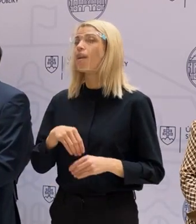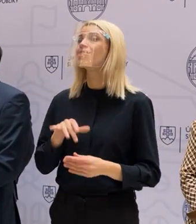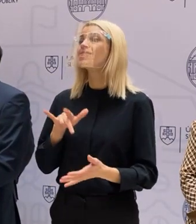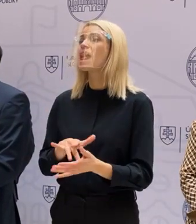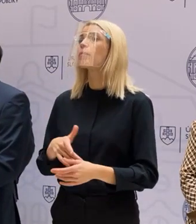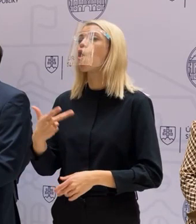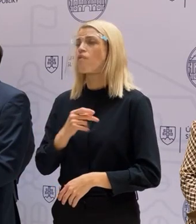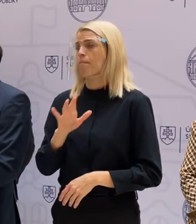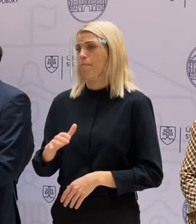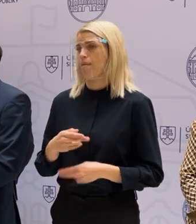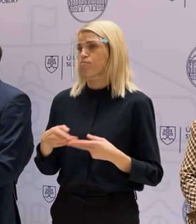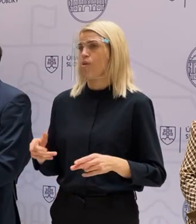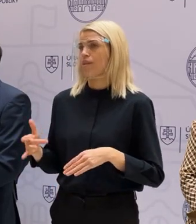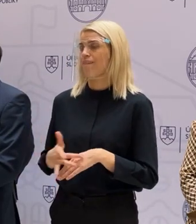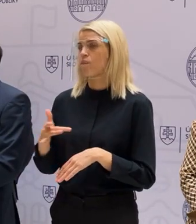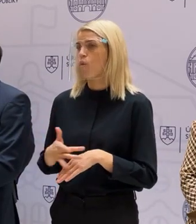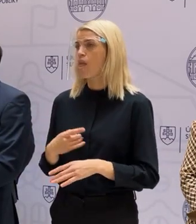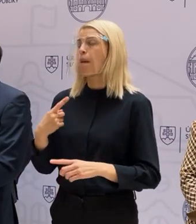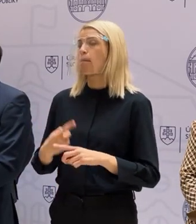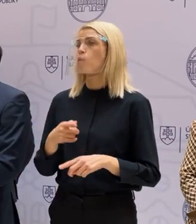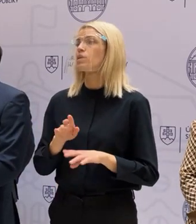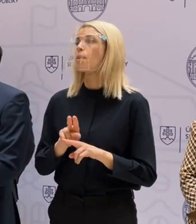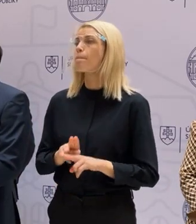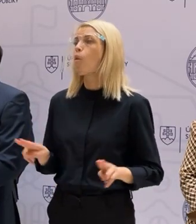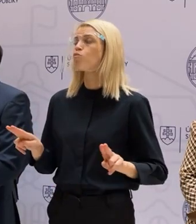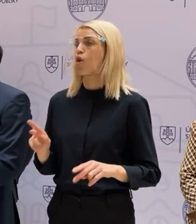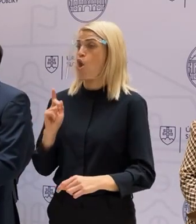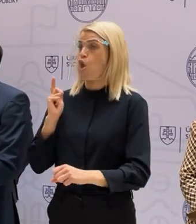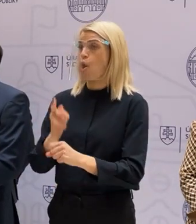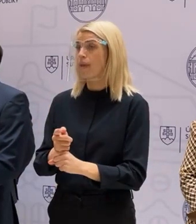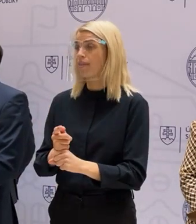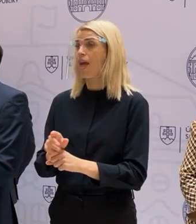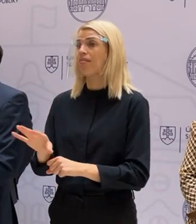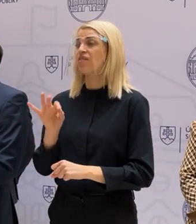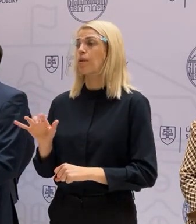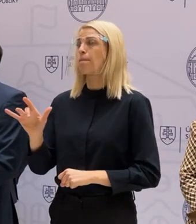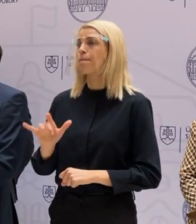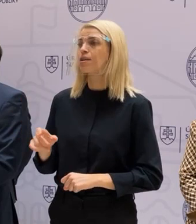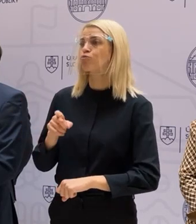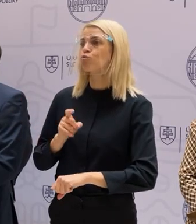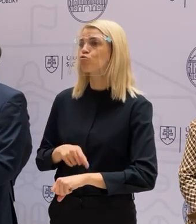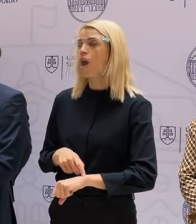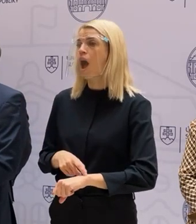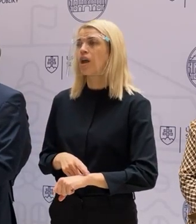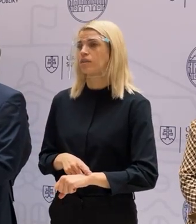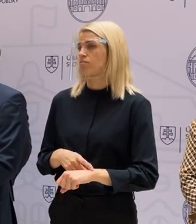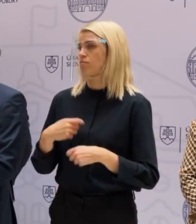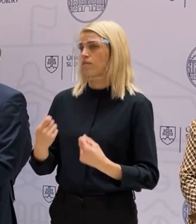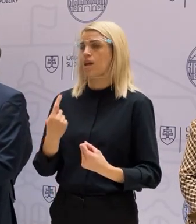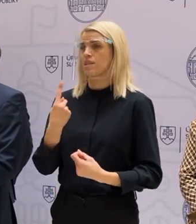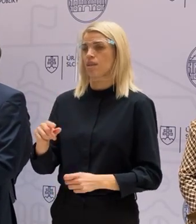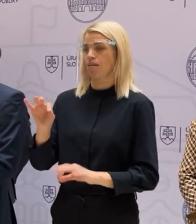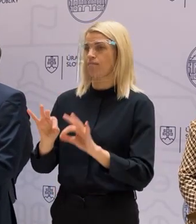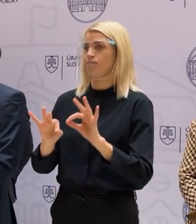dosť a takisto sa môžu na termín objednať, vybrať si miesto, čas a tak ďalej a tak ďalej. Takže tých